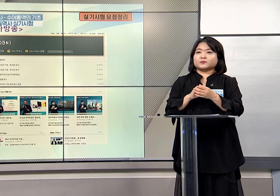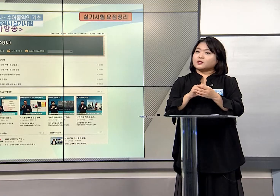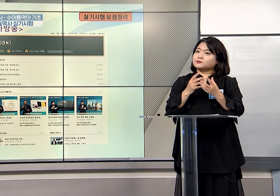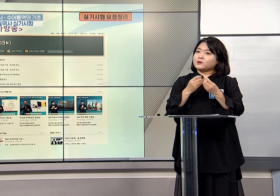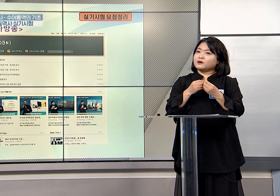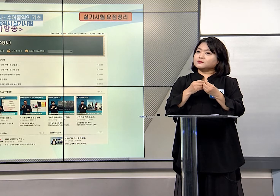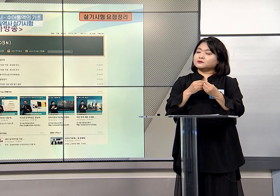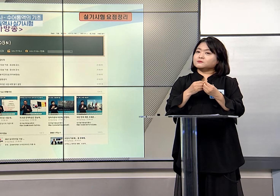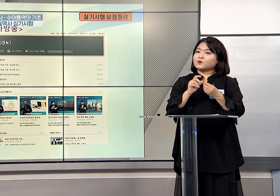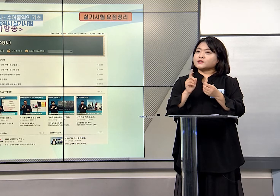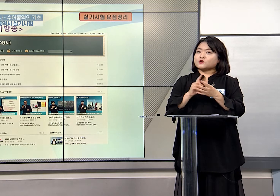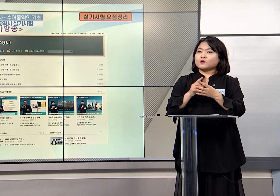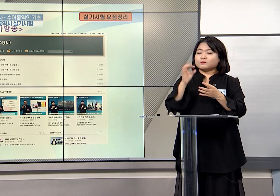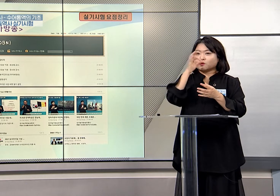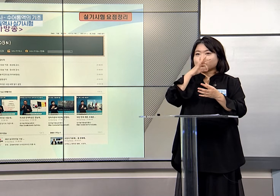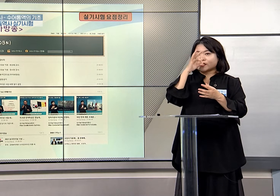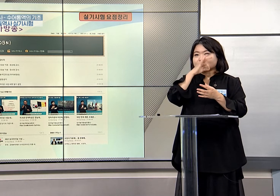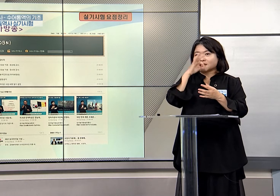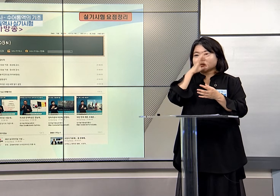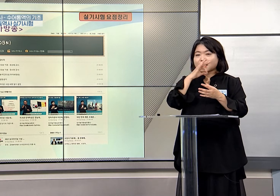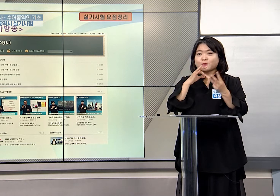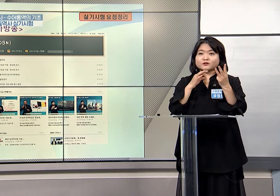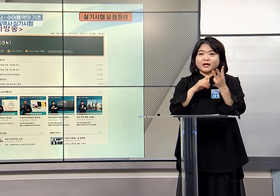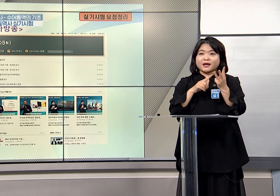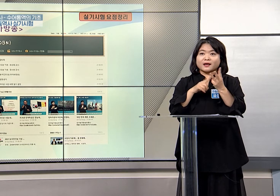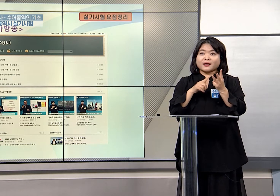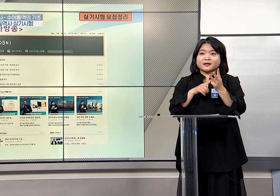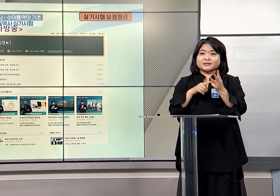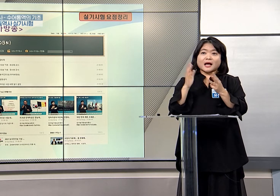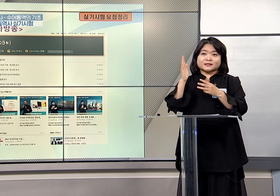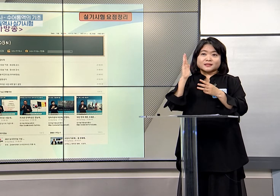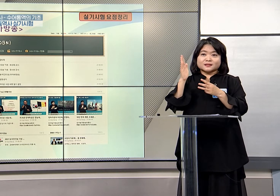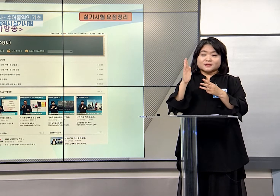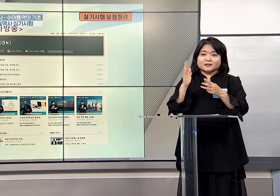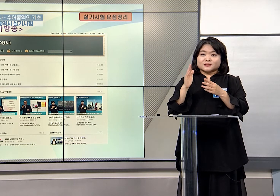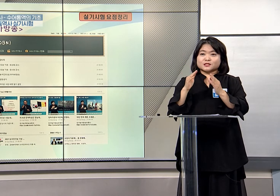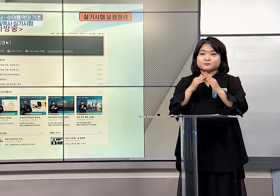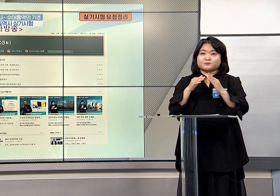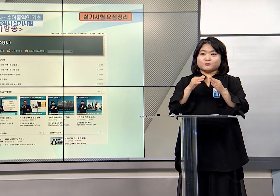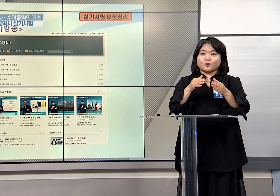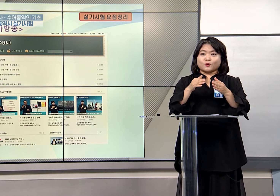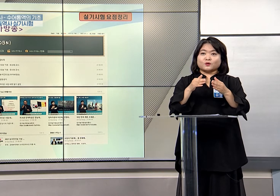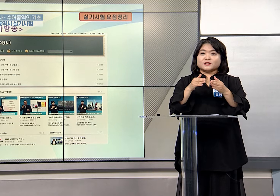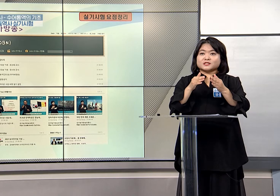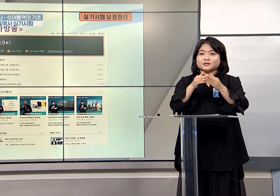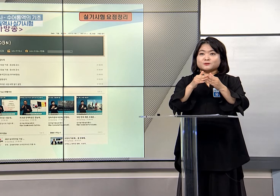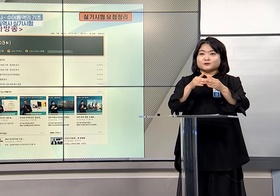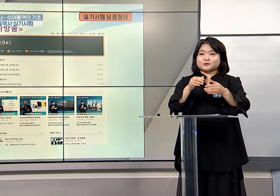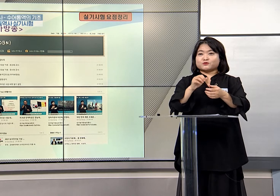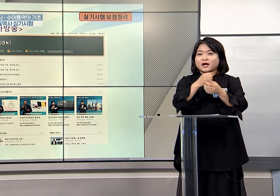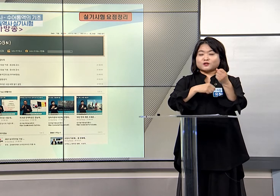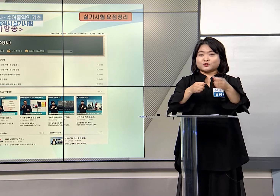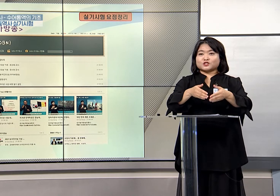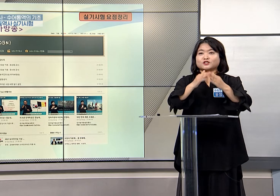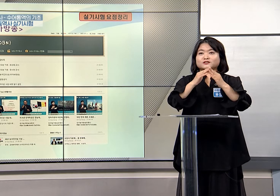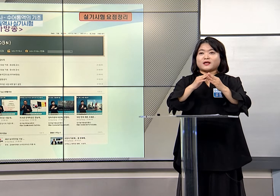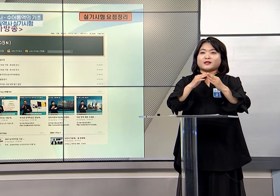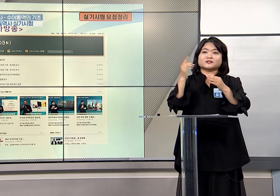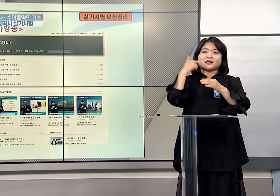예를 들면 뭐가 있죠? 뭐 돼지 삼형제 이야기, 집을 지푸라기로 지었는데 늑대가